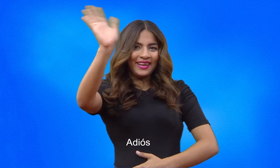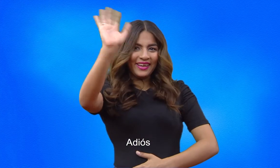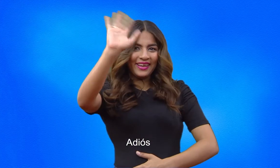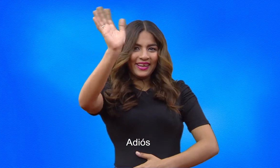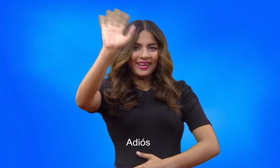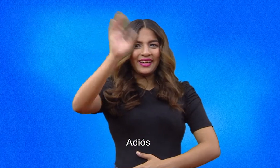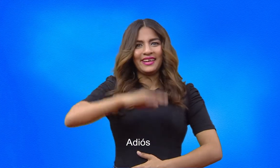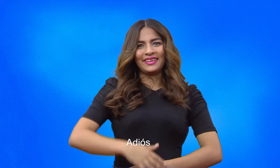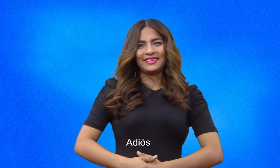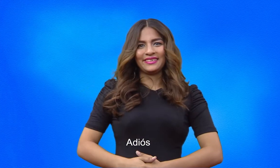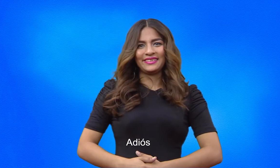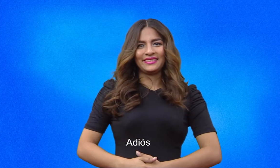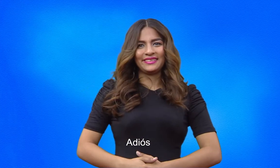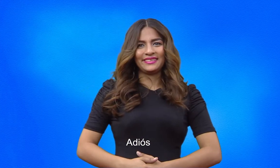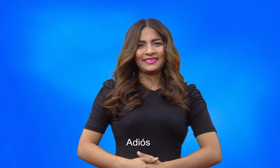Adiós.